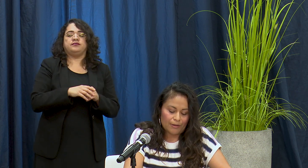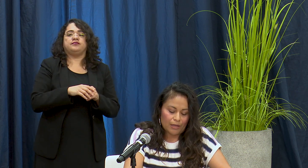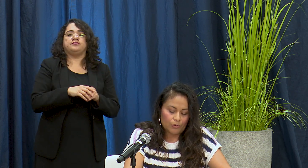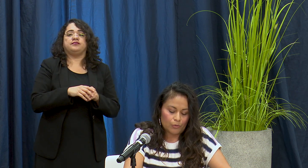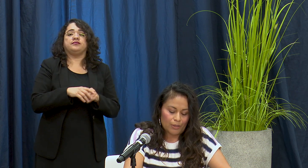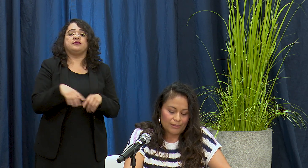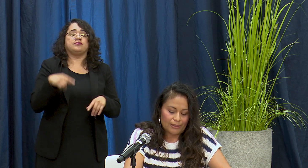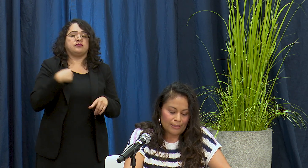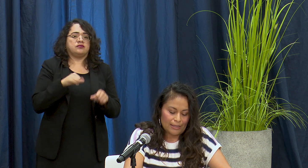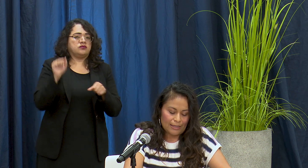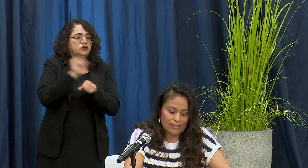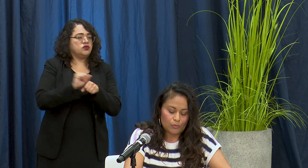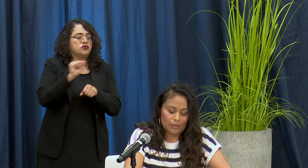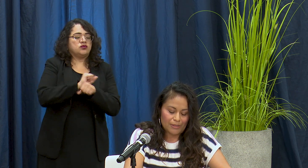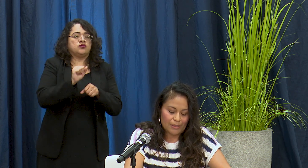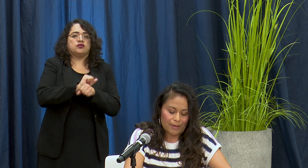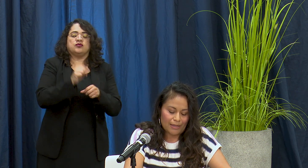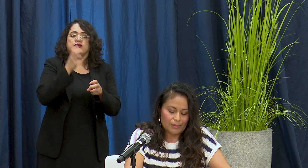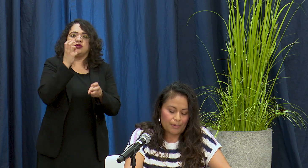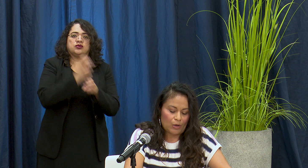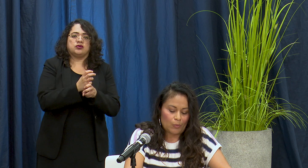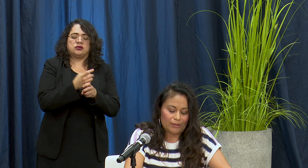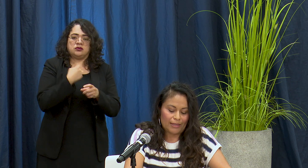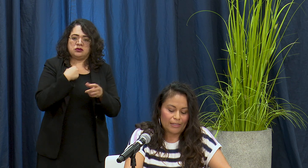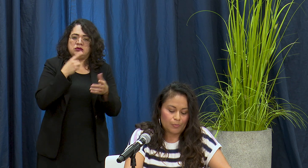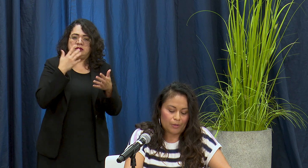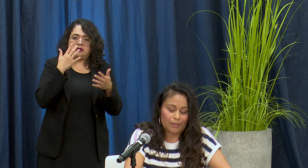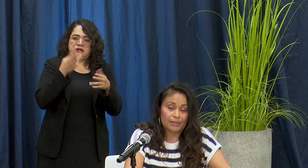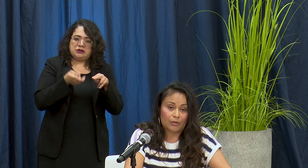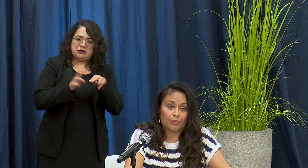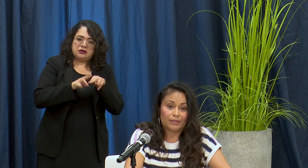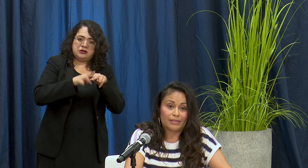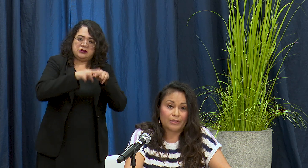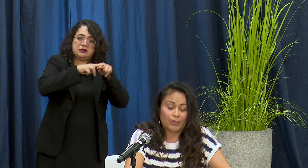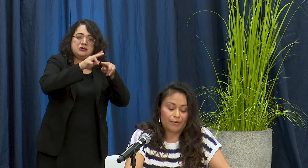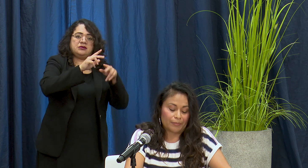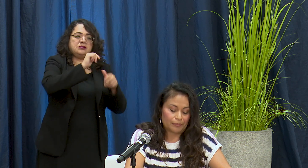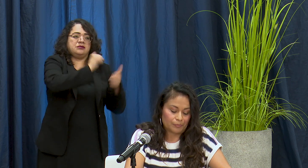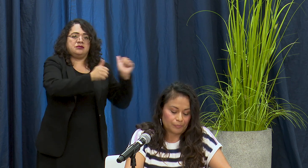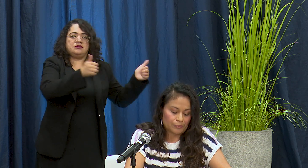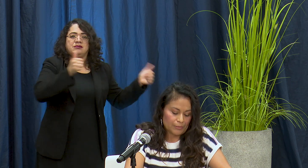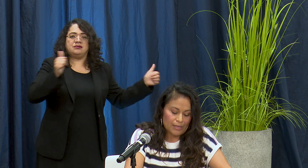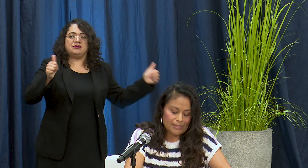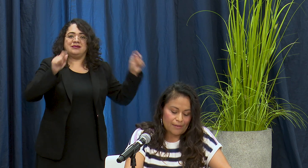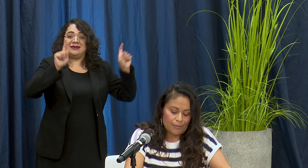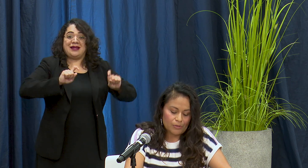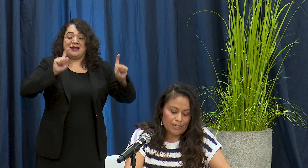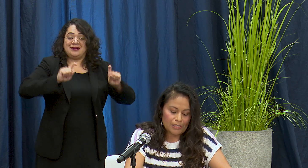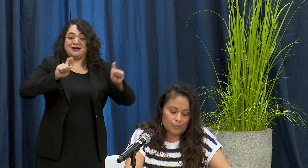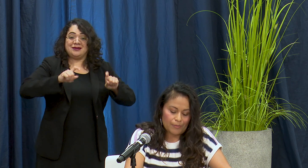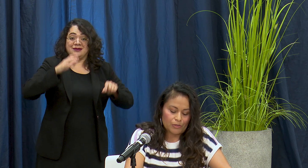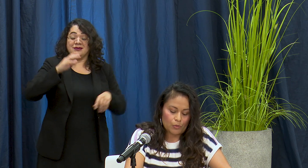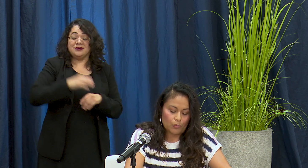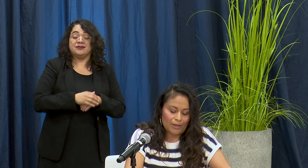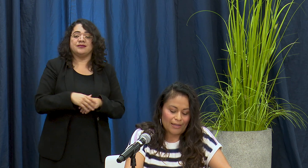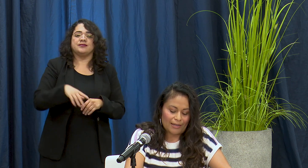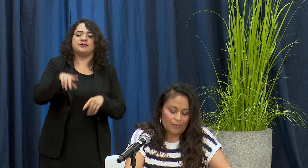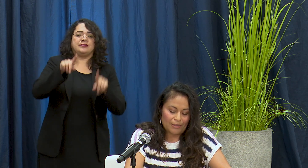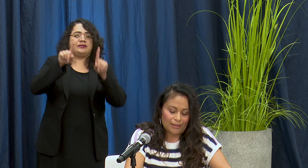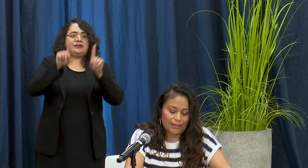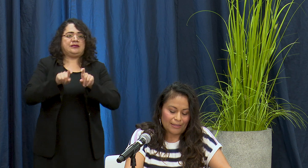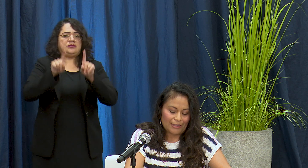estado trabajando durante las últimas semanas para aumentar las pruebas de COVID-19. Sabemos que las pruebas son